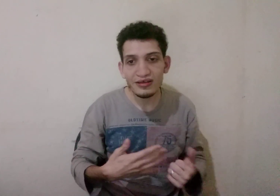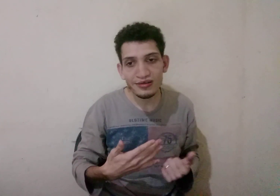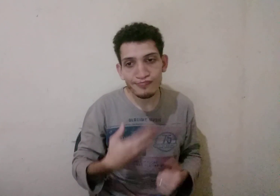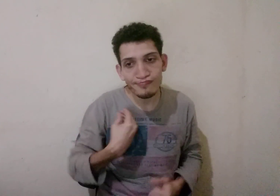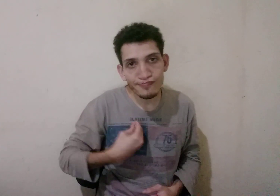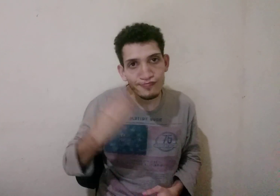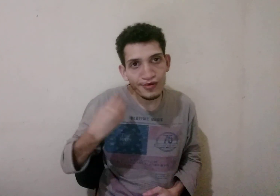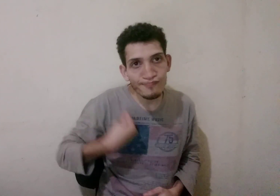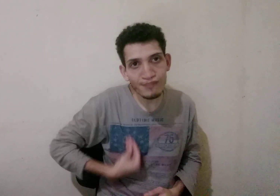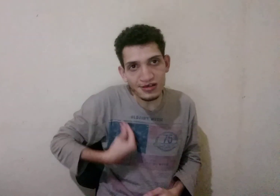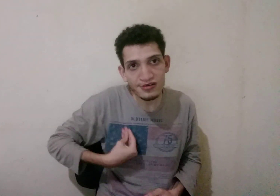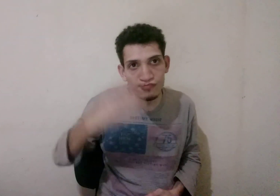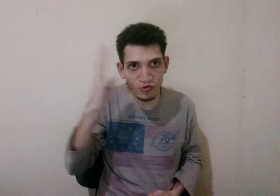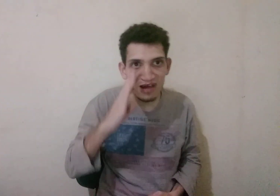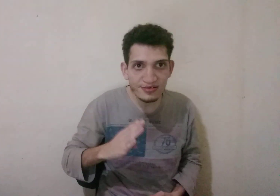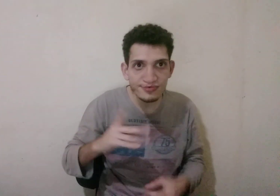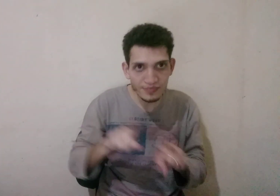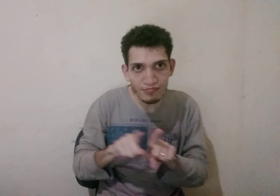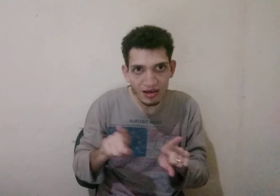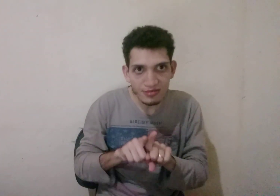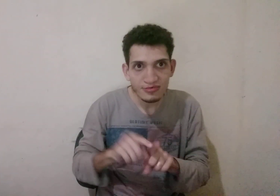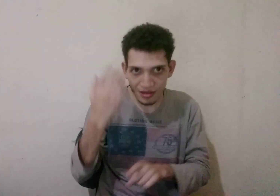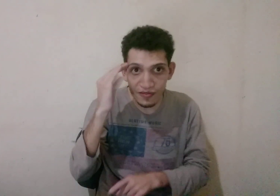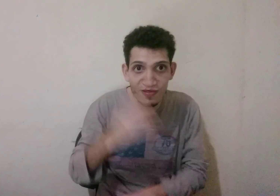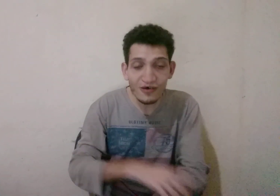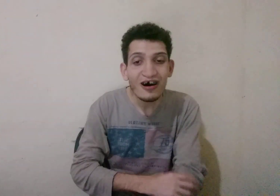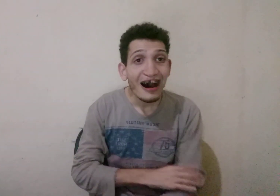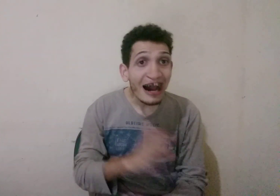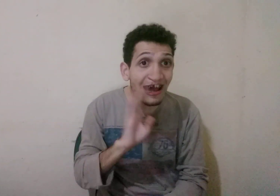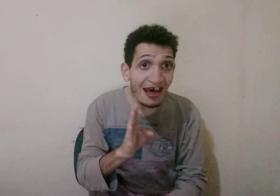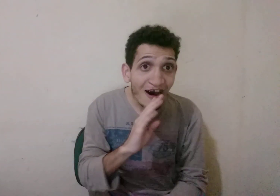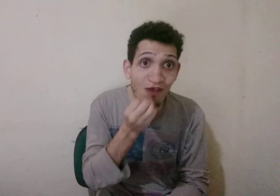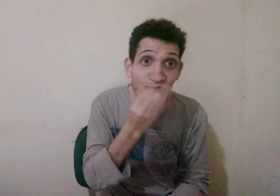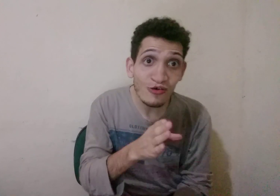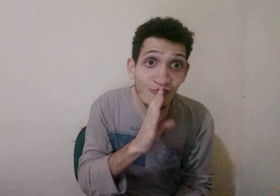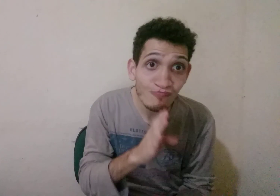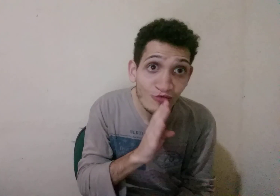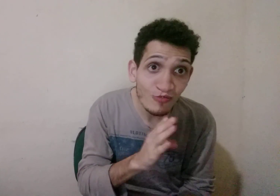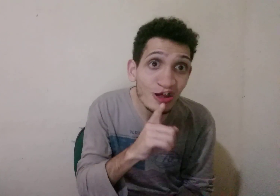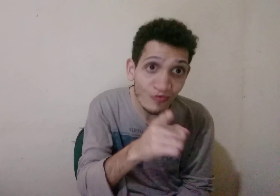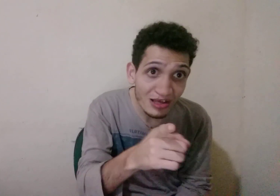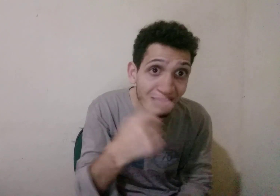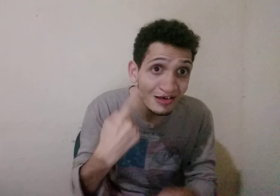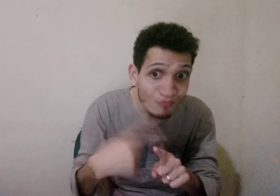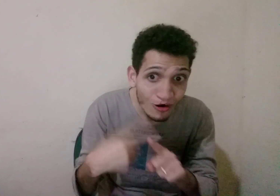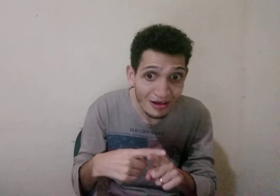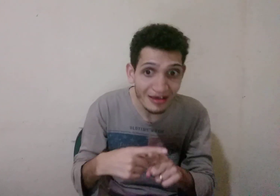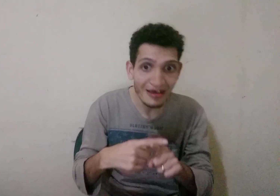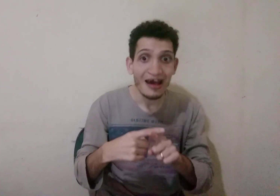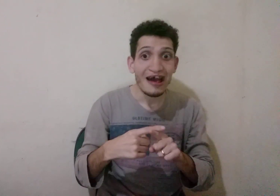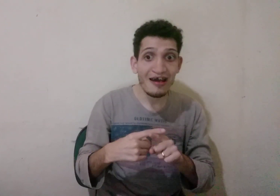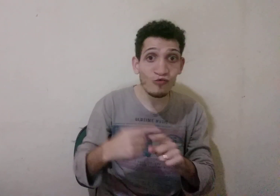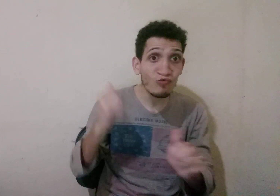E, participou o Brasil também, entendeu? Aí, legal, você conhecer, porque o